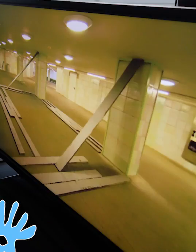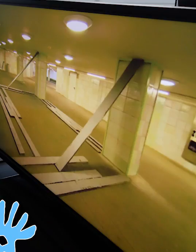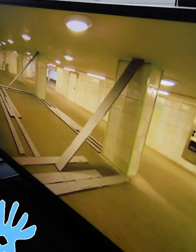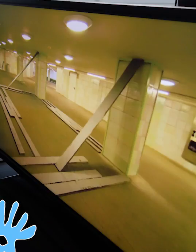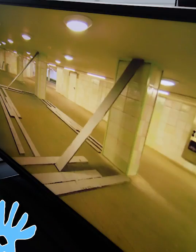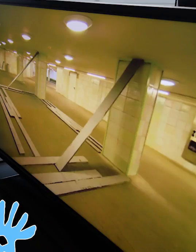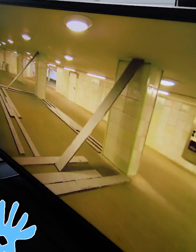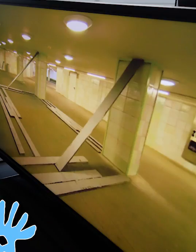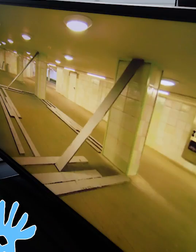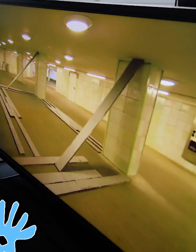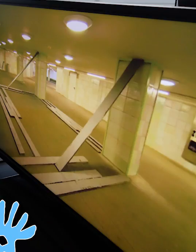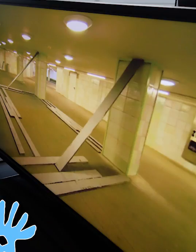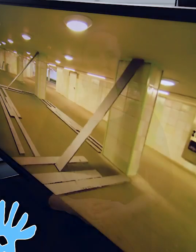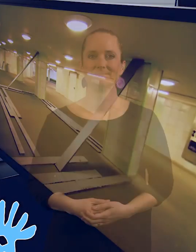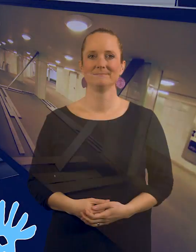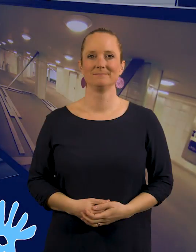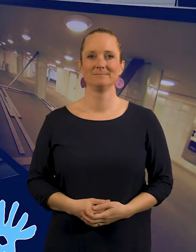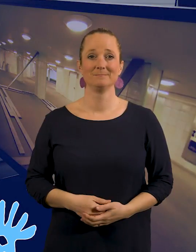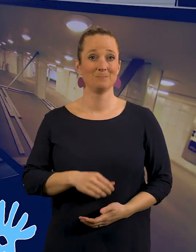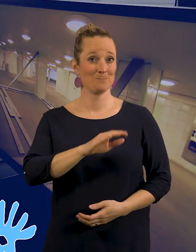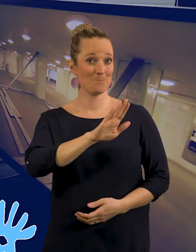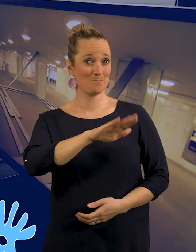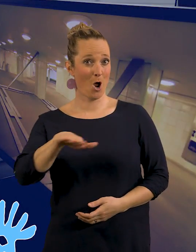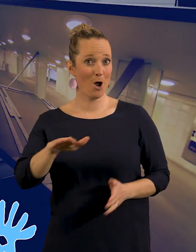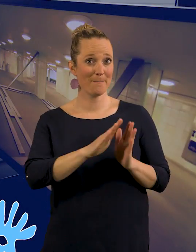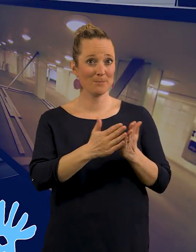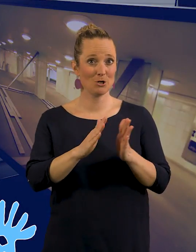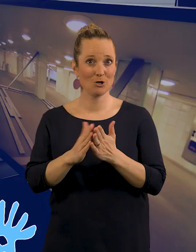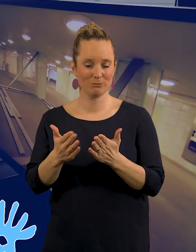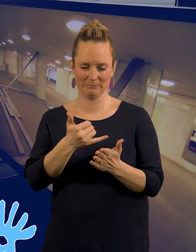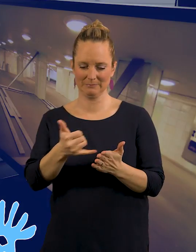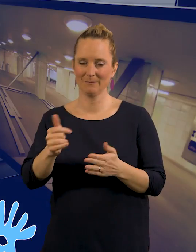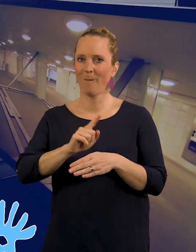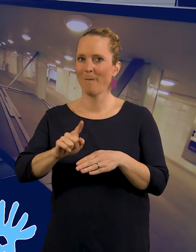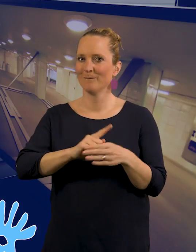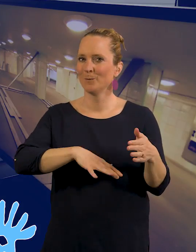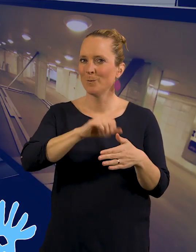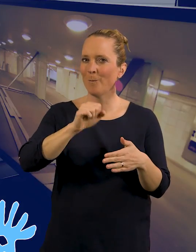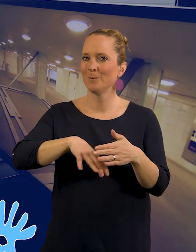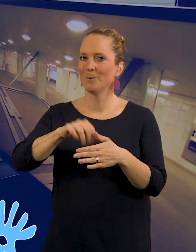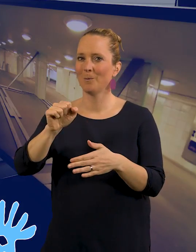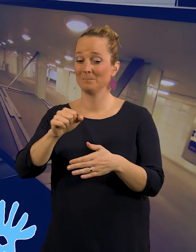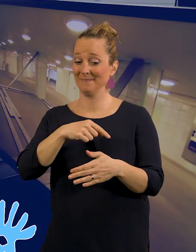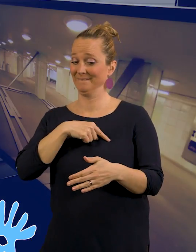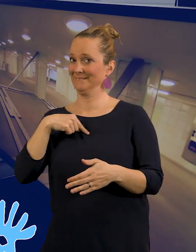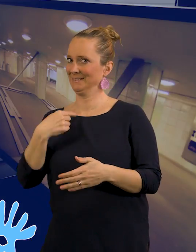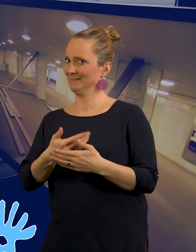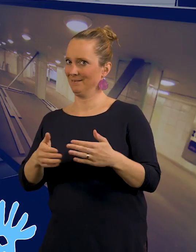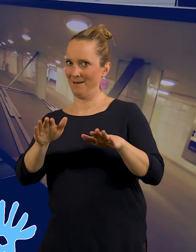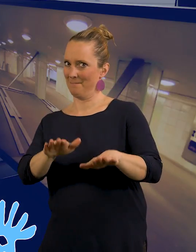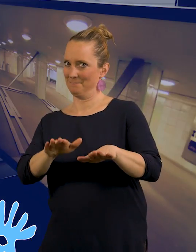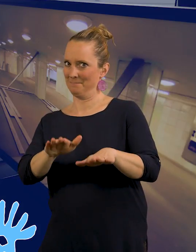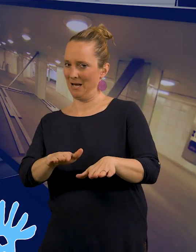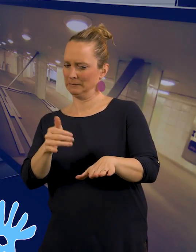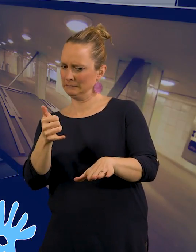Vem har inte någon gång fantiserat om vardagstingens hemliga liv? Allt ser ut som vanligt när du kliver in genom dörren där